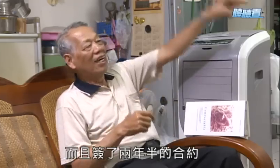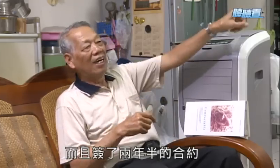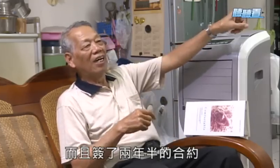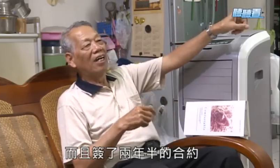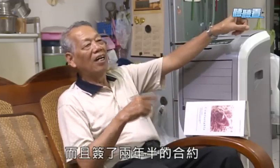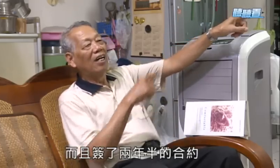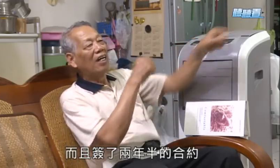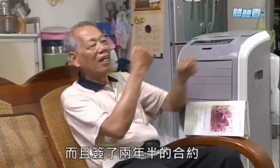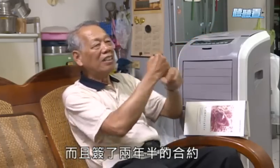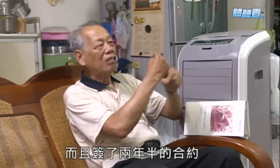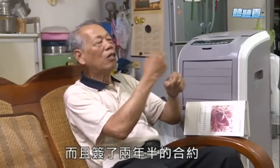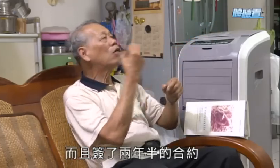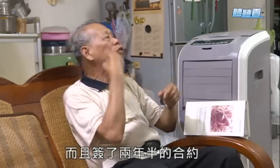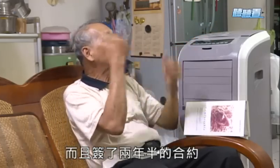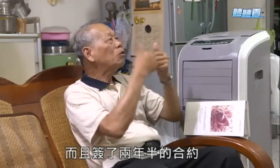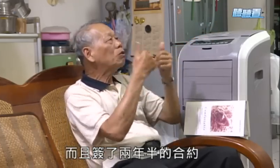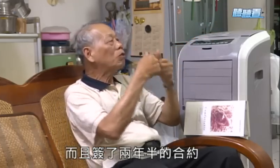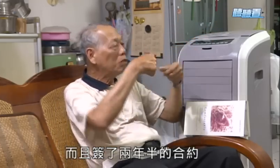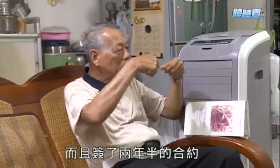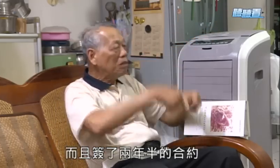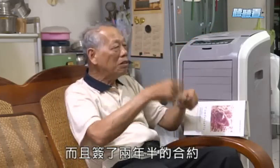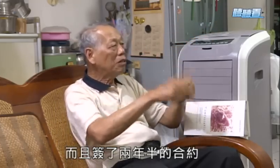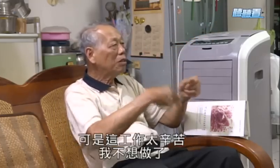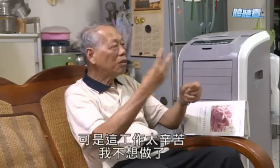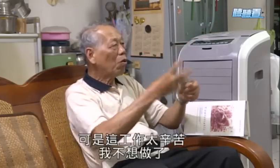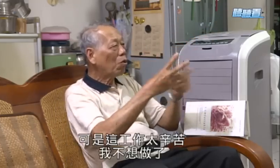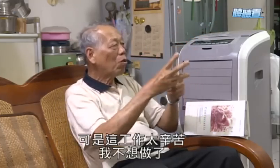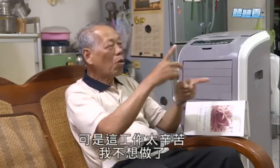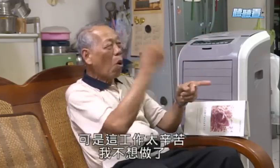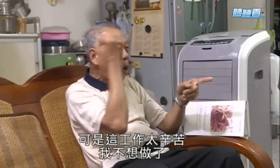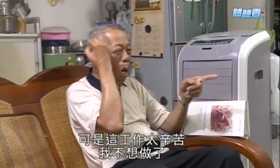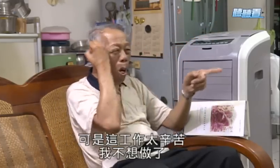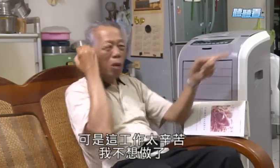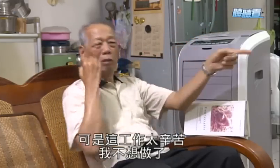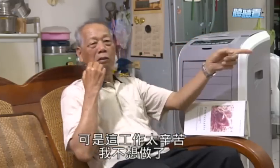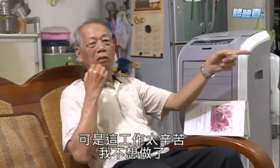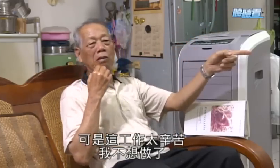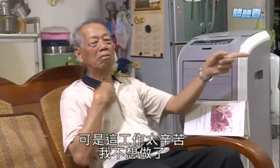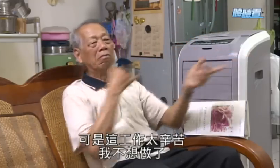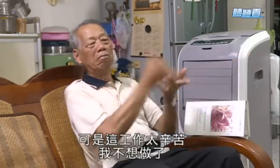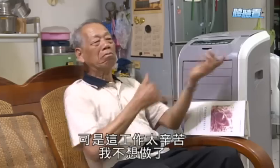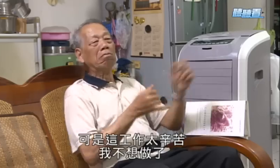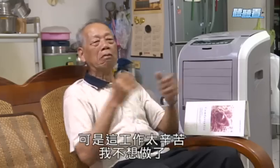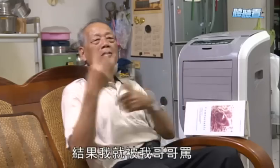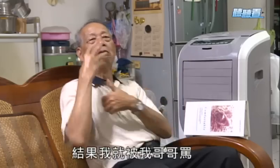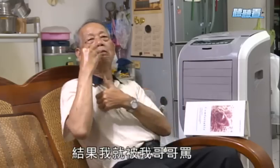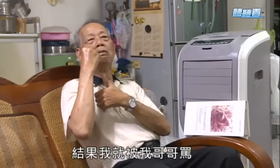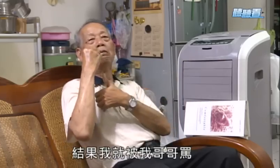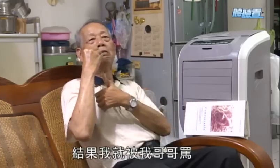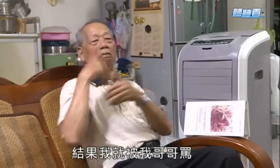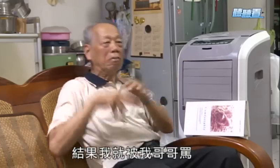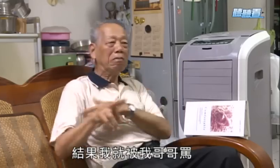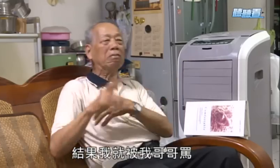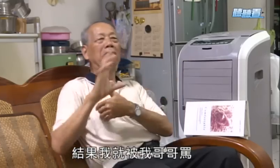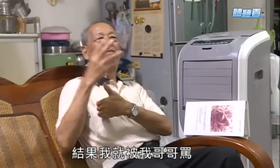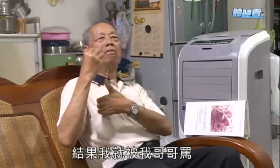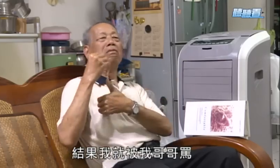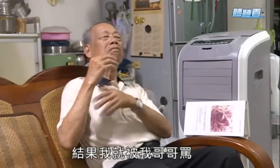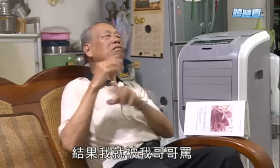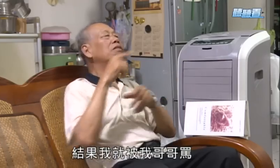了2年半的合约。哎，哎，可是啊，这工作太辛苦，我不想做了。结果呢，我就被我哥哥